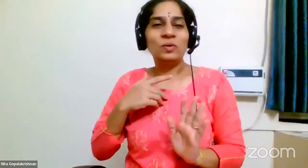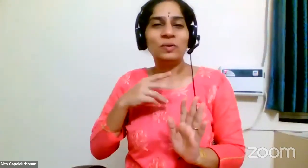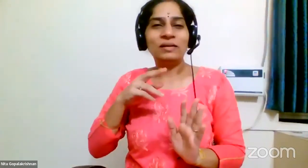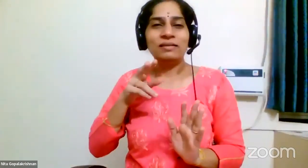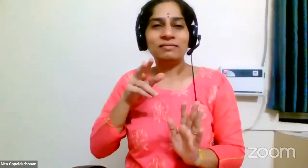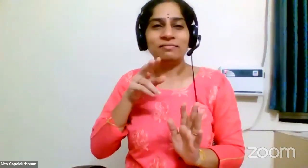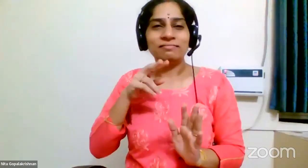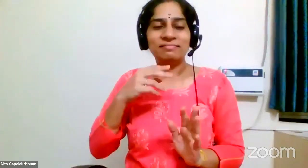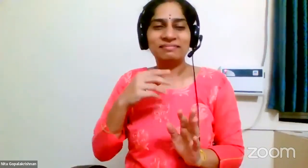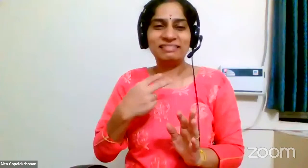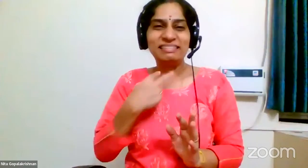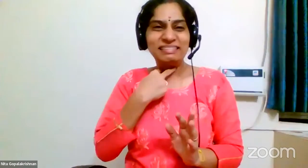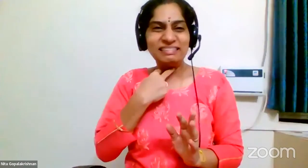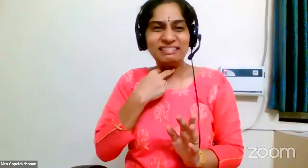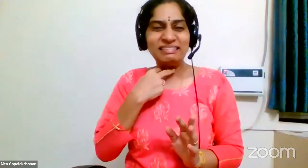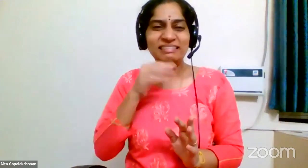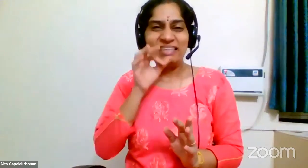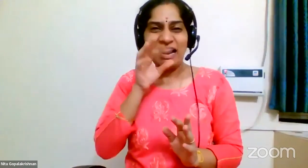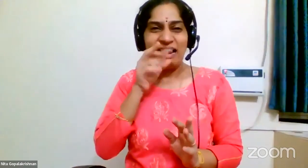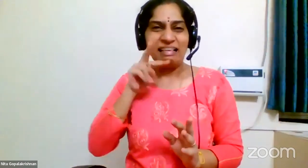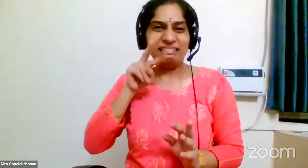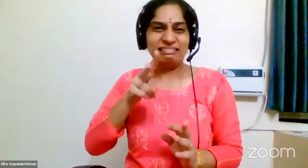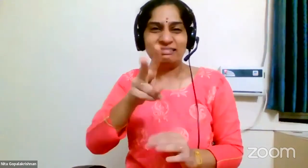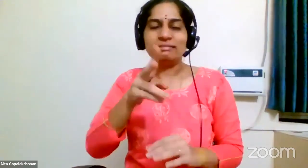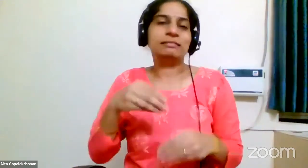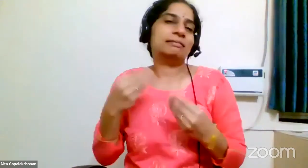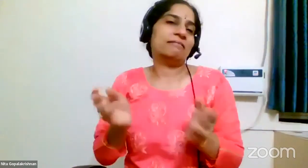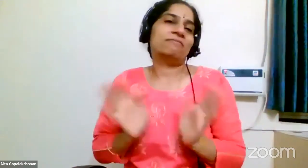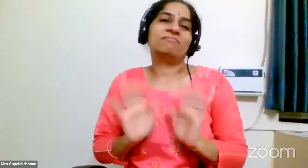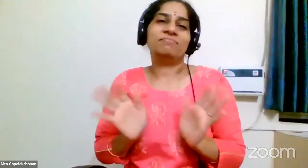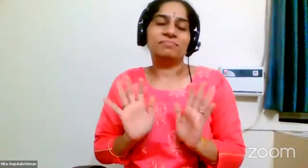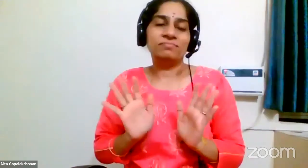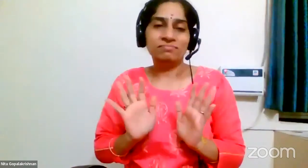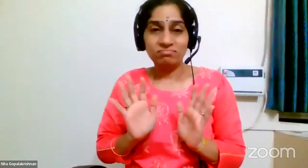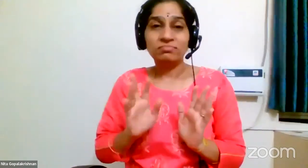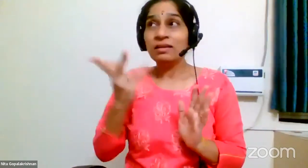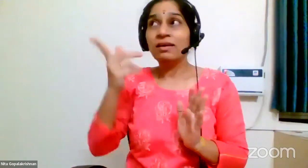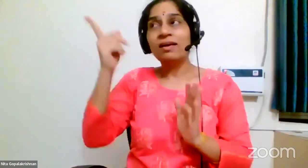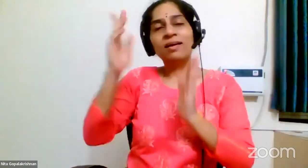झूठी चीज ही दे देंगे। तो इसलिए बहुत सावधान रहना है।